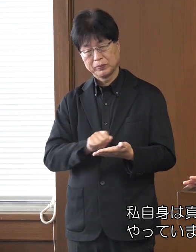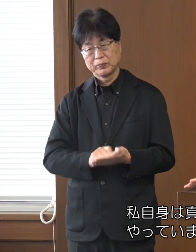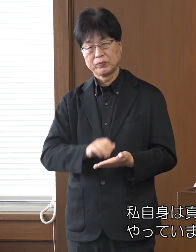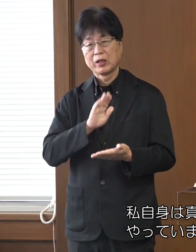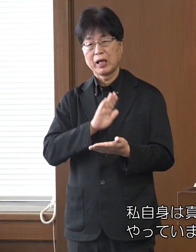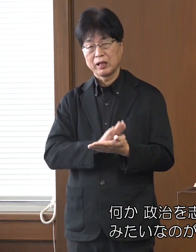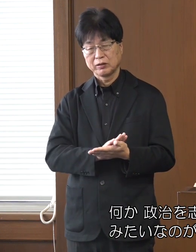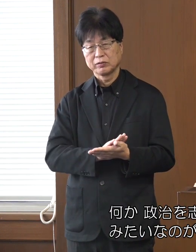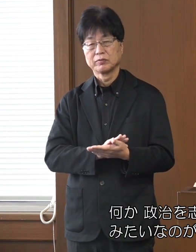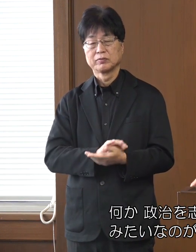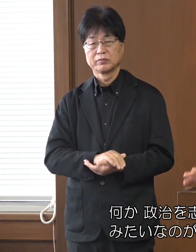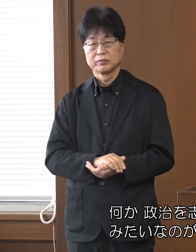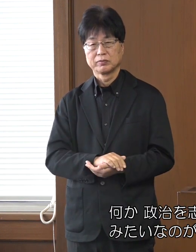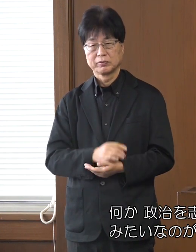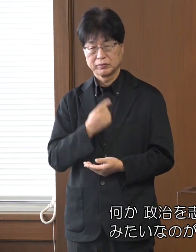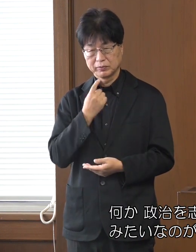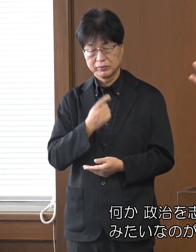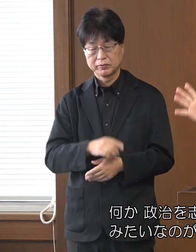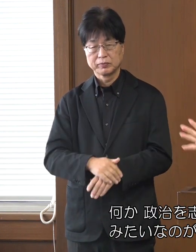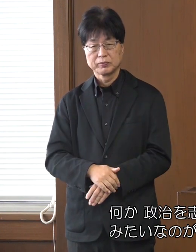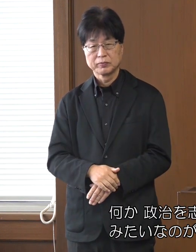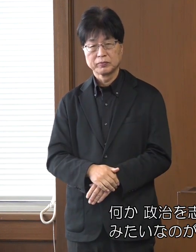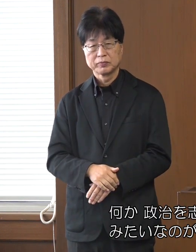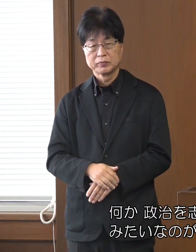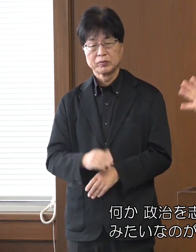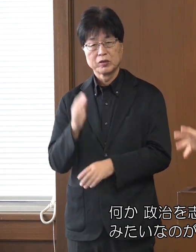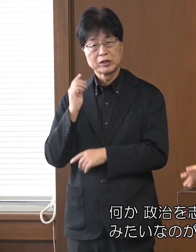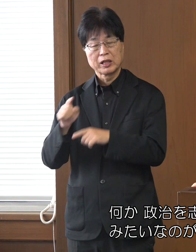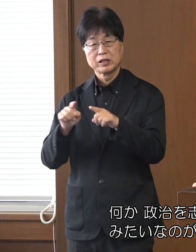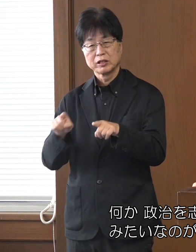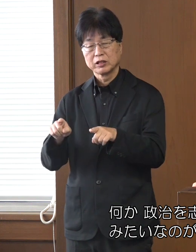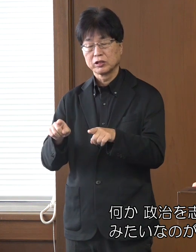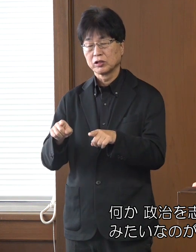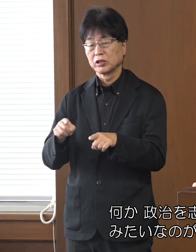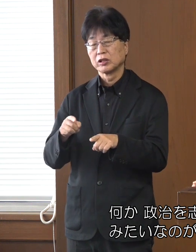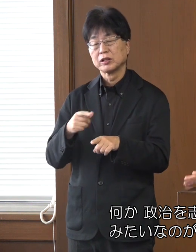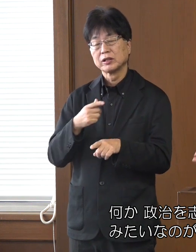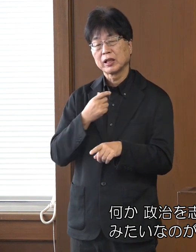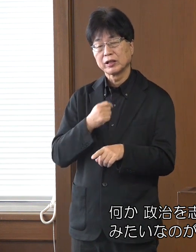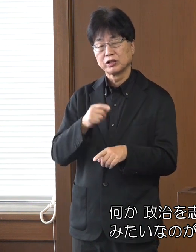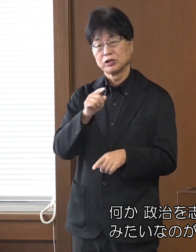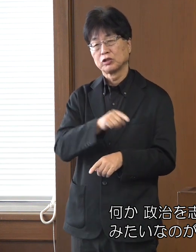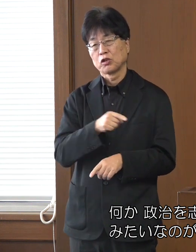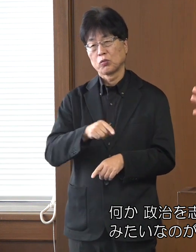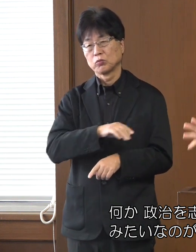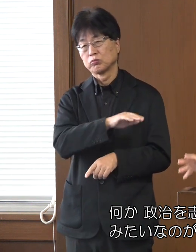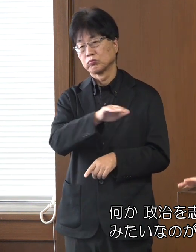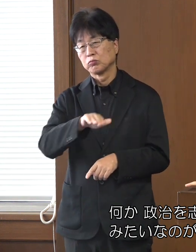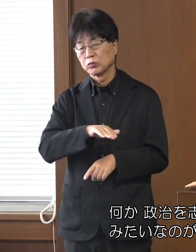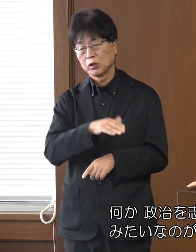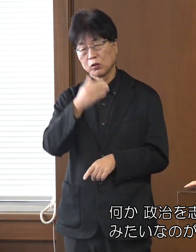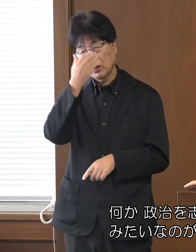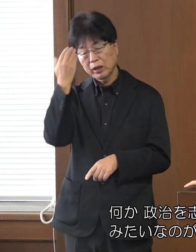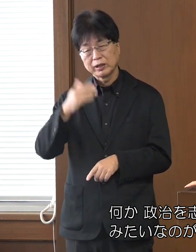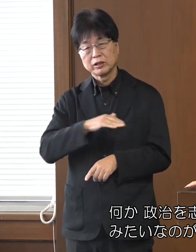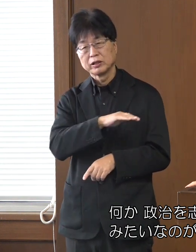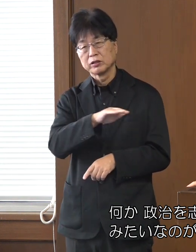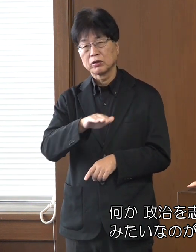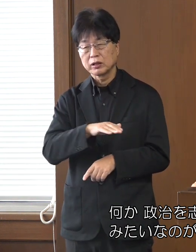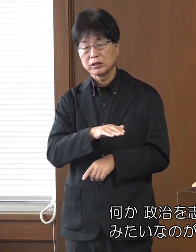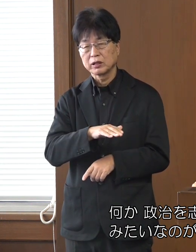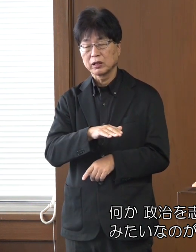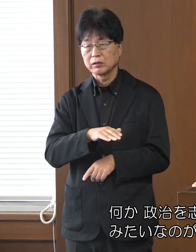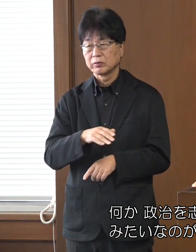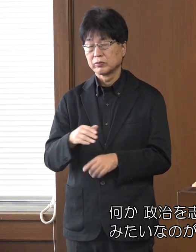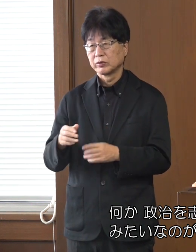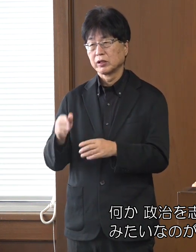やってますが、なんかそこ政治を志す人たちがなんかそういうなんかそういう人たちみたいなのが非常